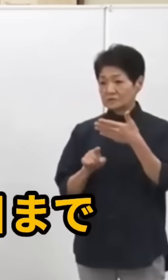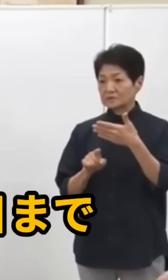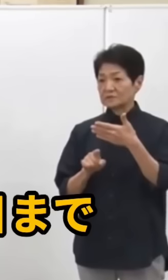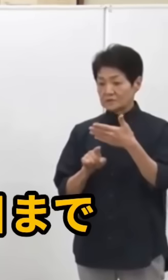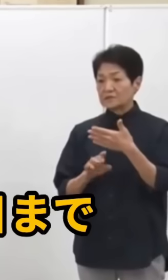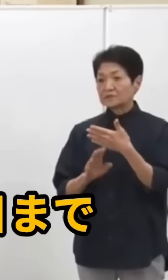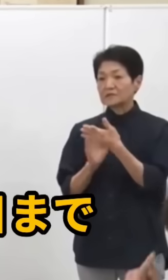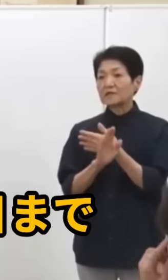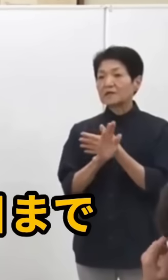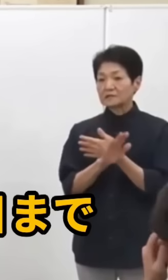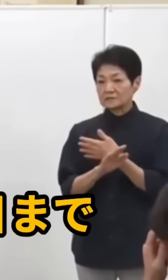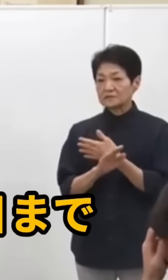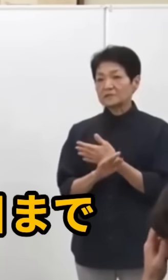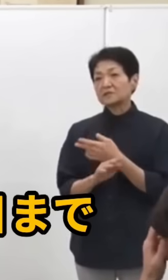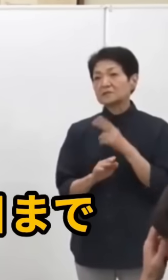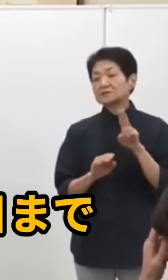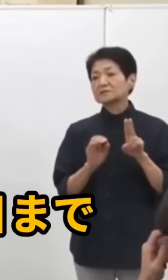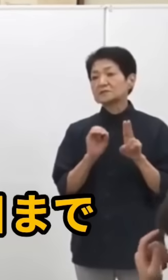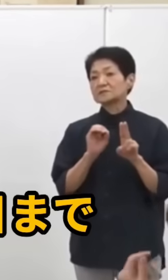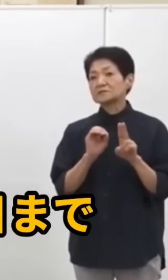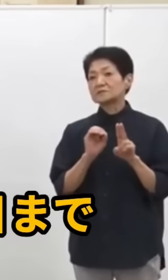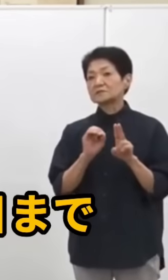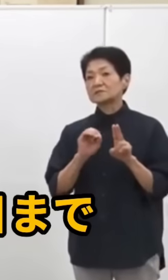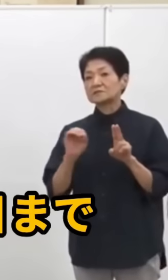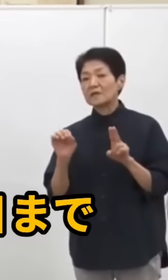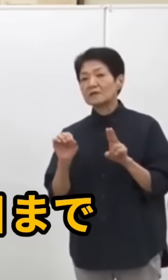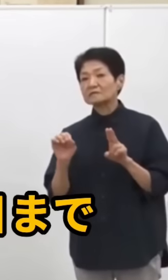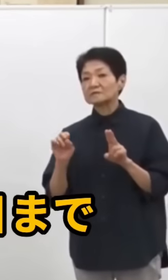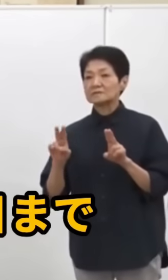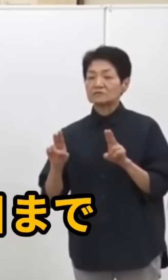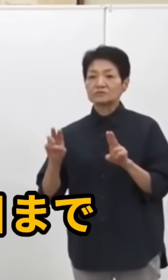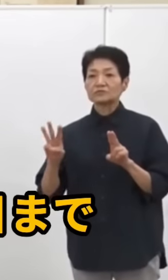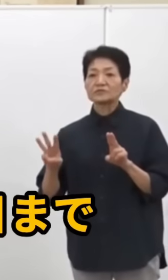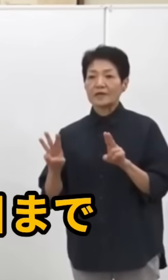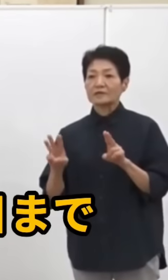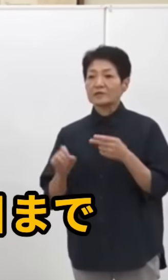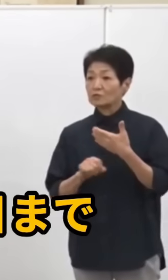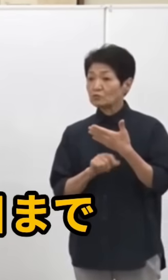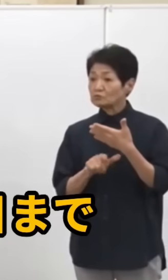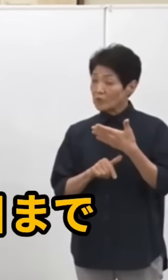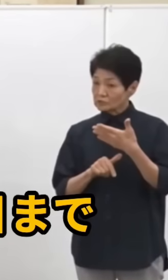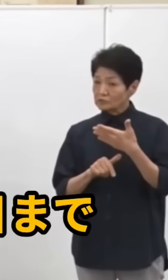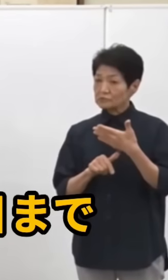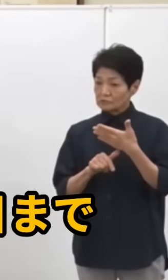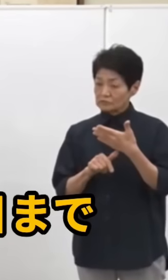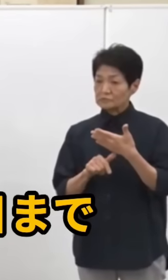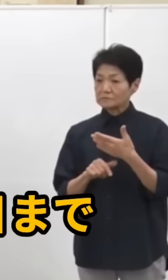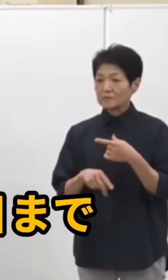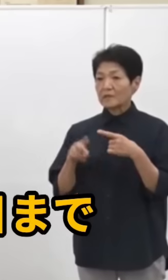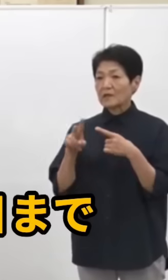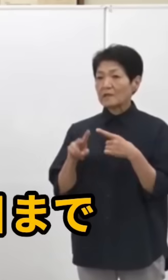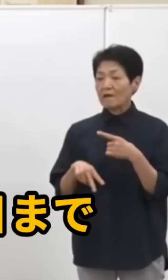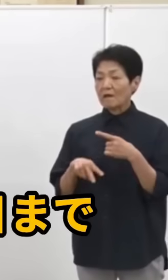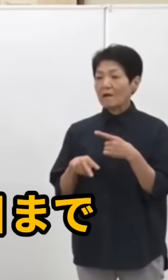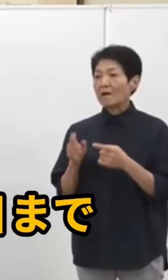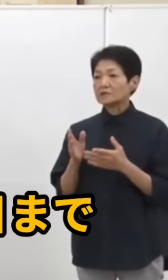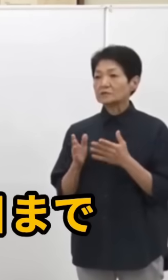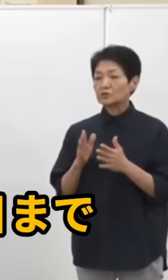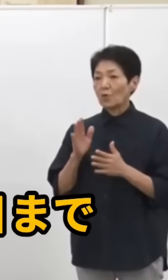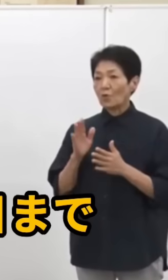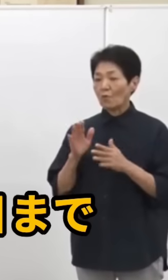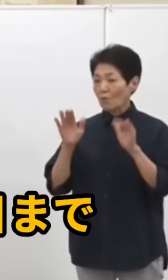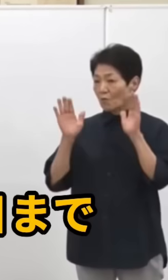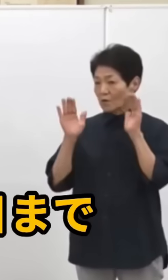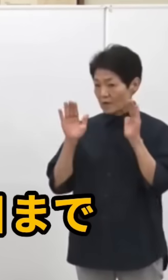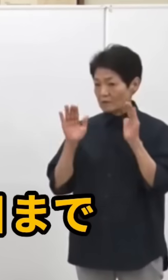びて、2026年の9月30日まで解除権行使できる期間が延びました。この